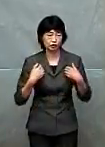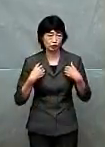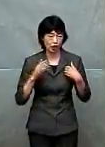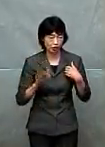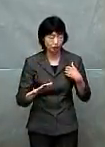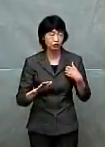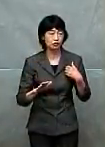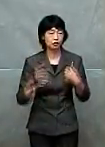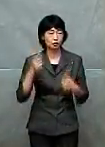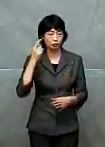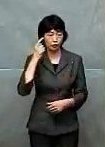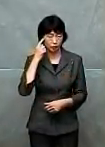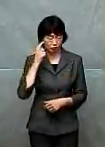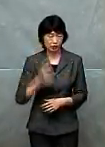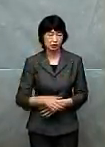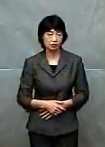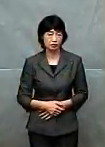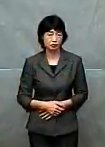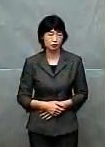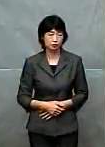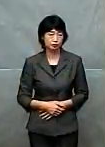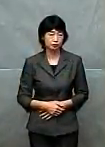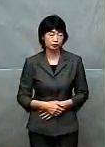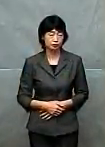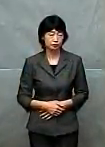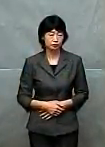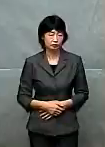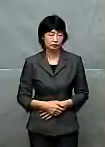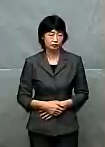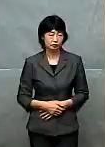ないのではないかというふうに思います。